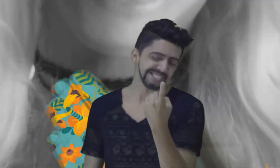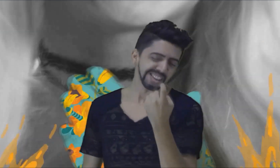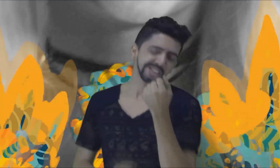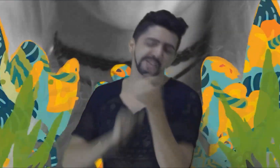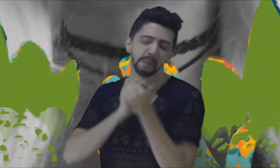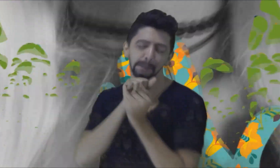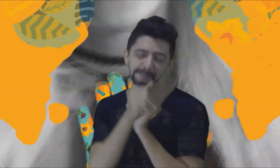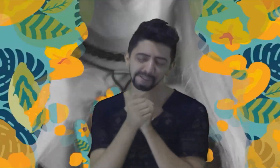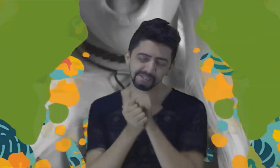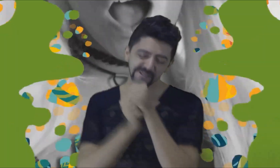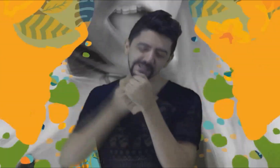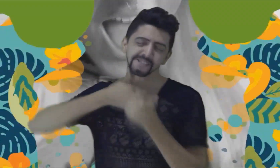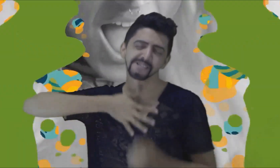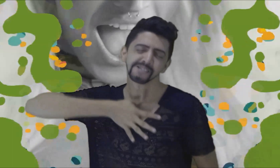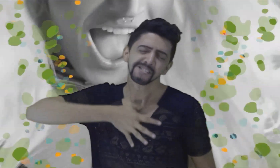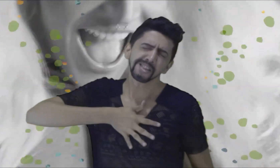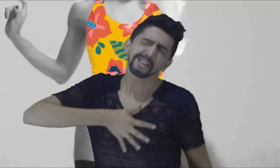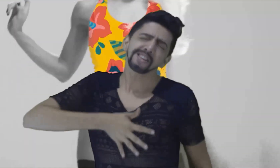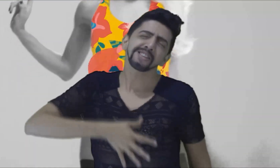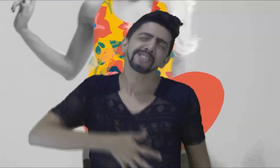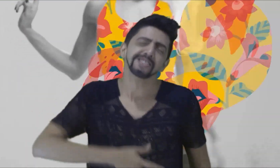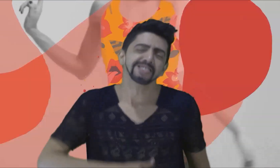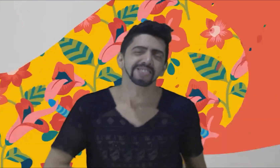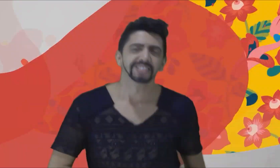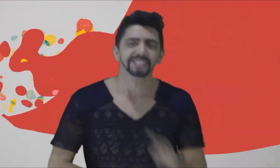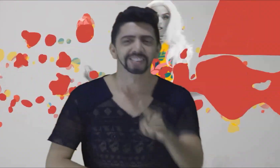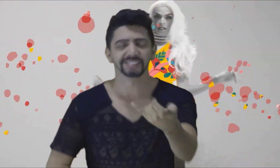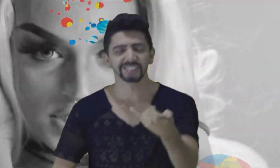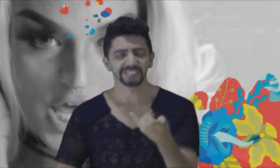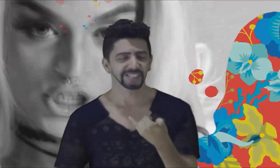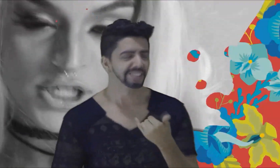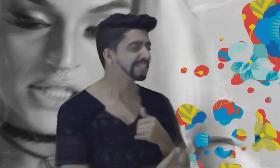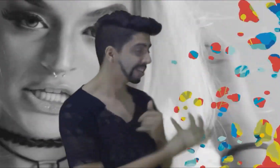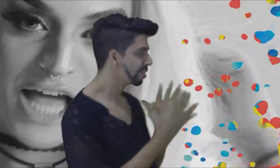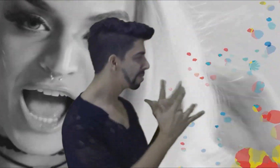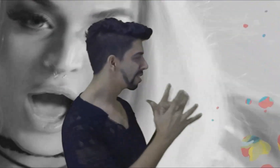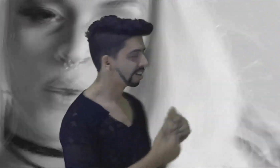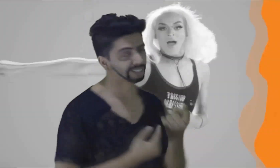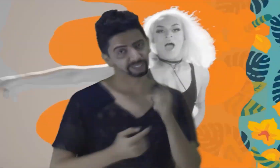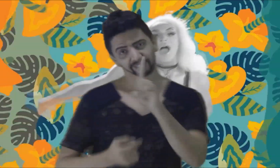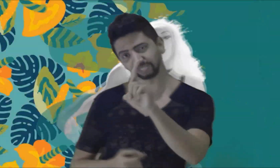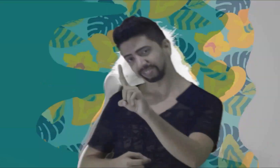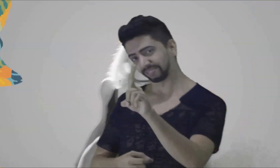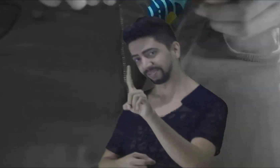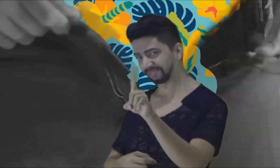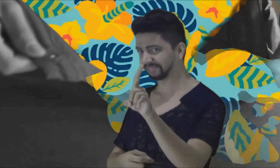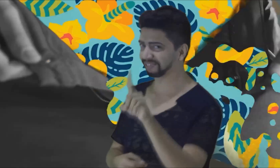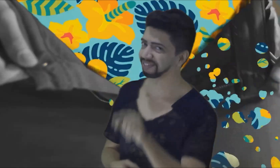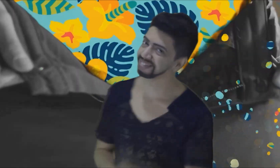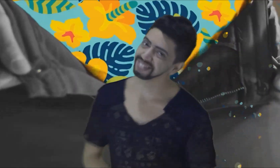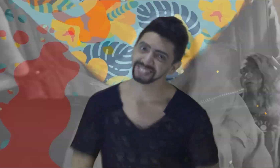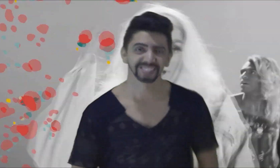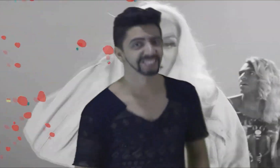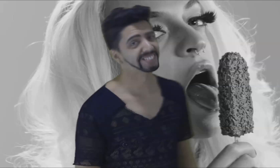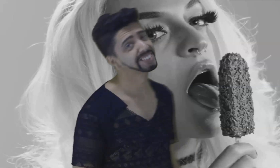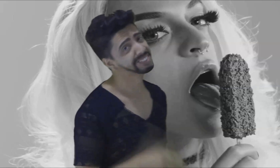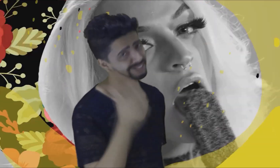Vai descendo a ladeira do meu coração. Cê disse então, eu disse